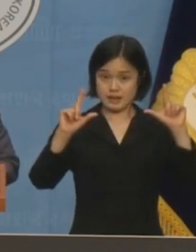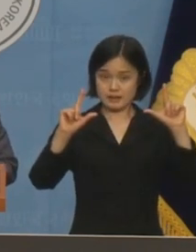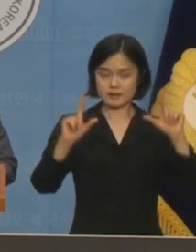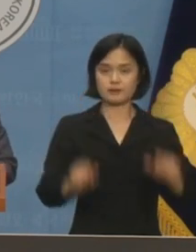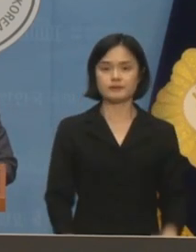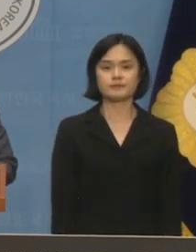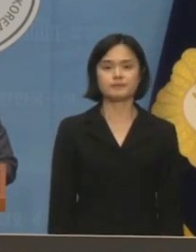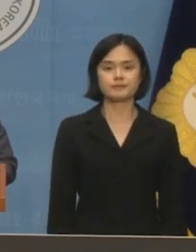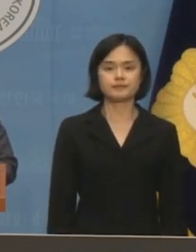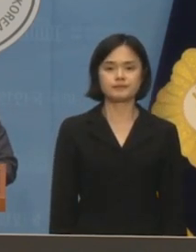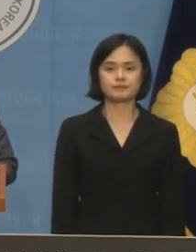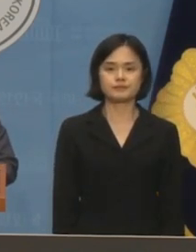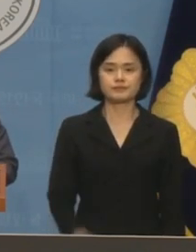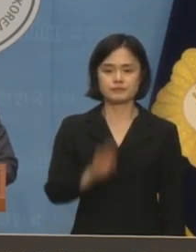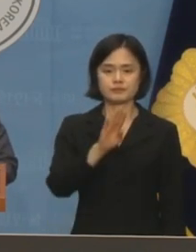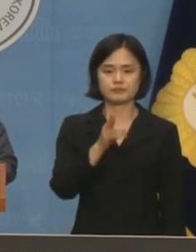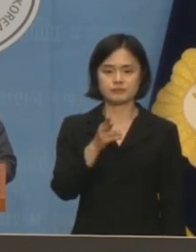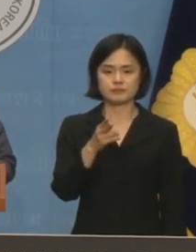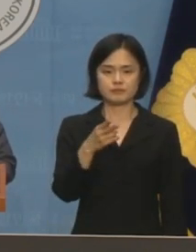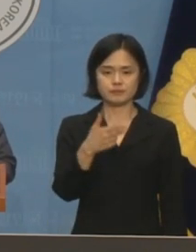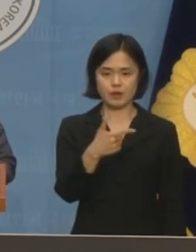밤뉴스에 고 변희수 하사가